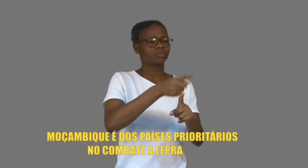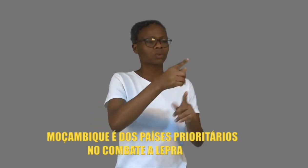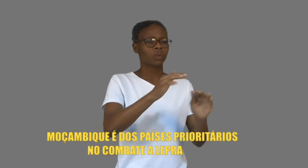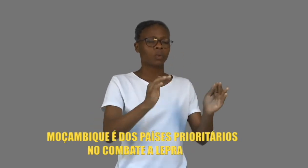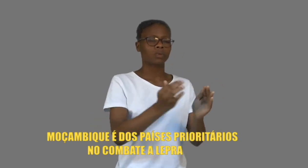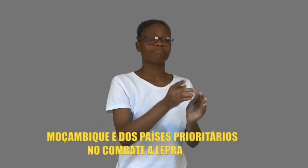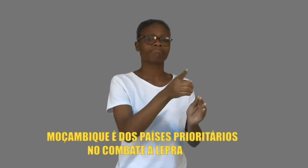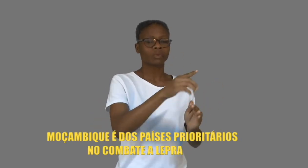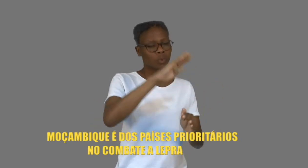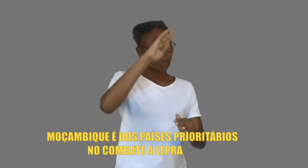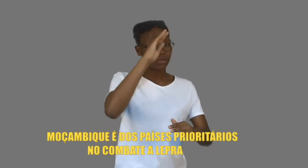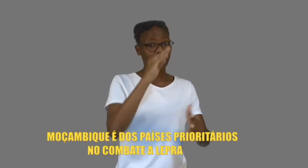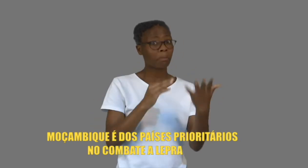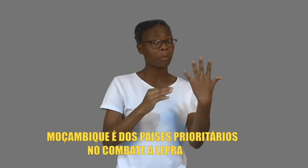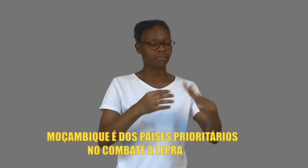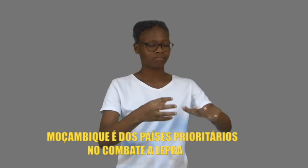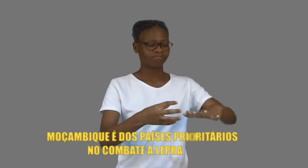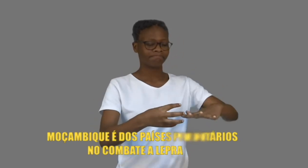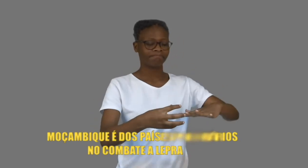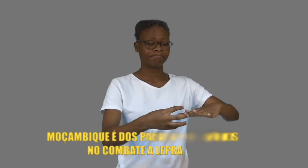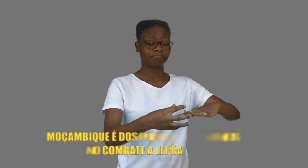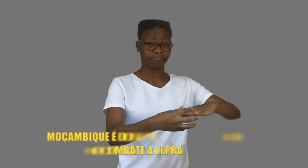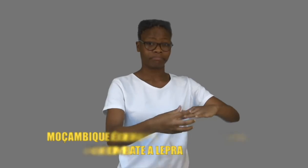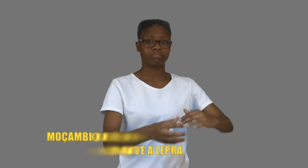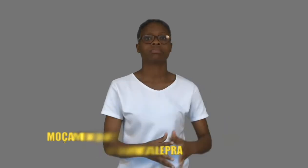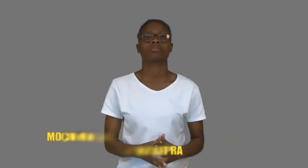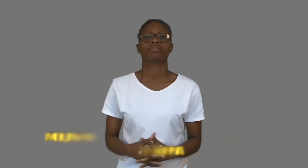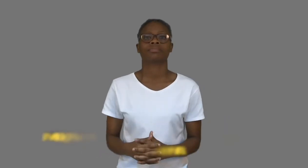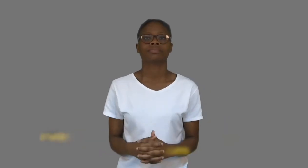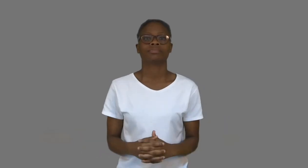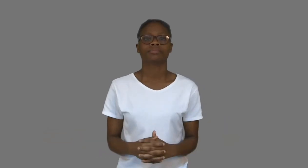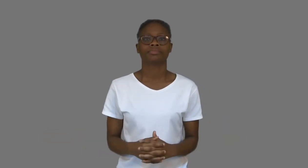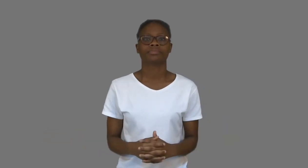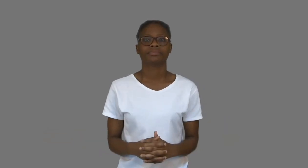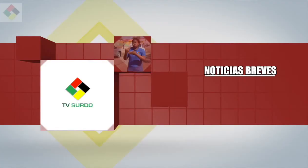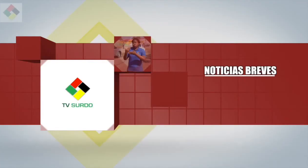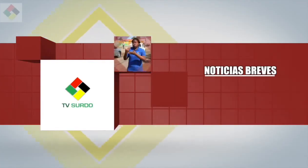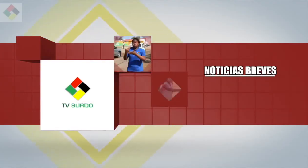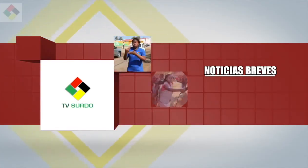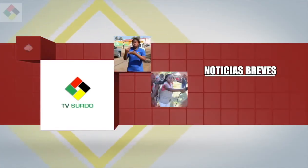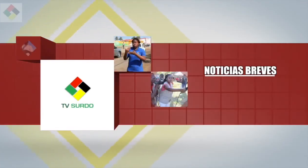países considerados prioritários no combate à lepra. Moçambique, Moçambique,